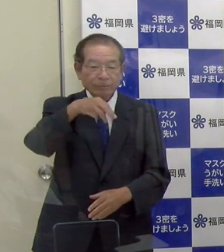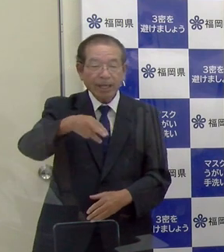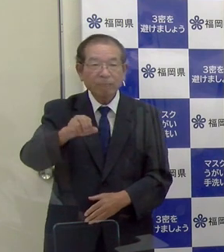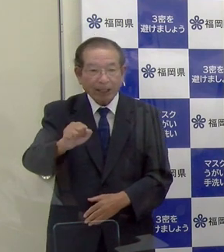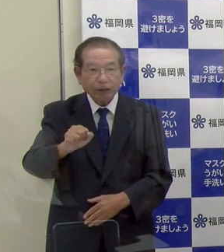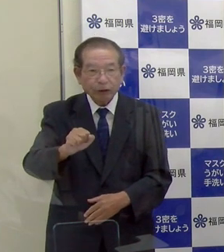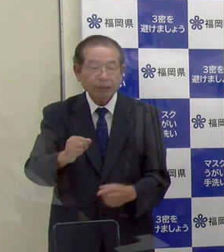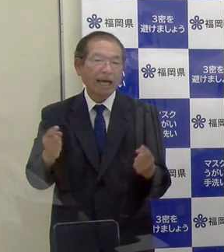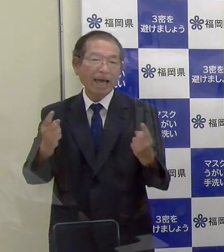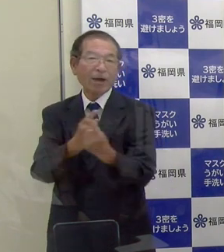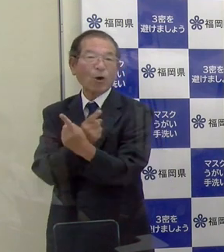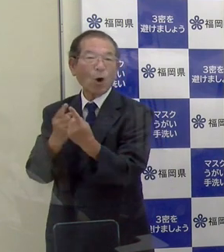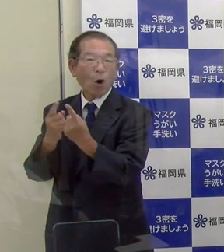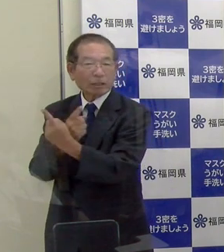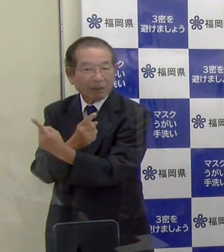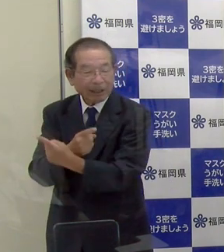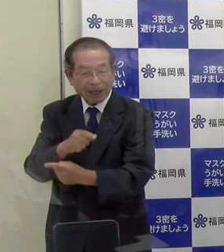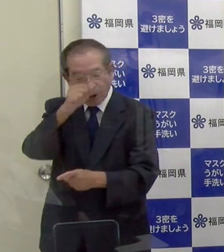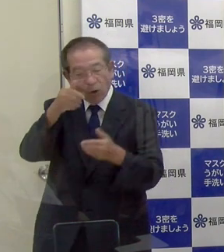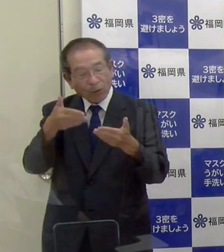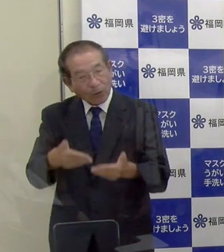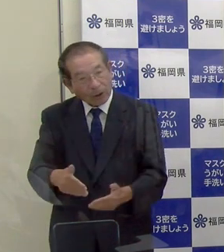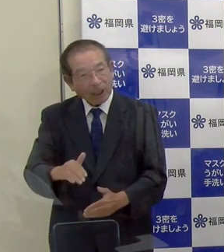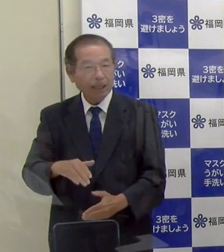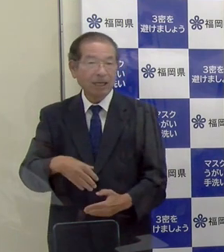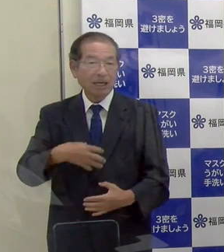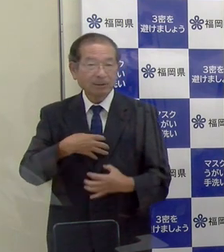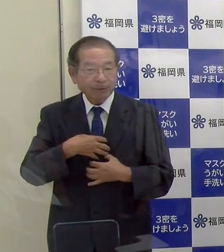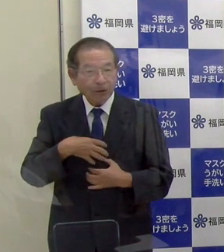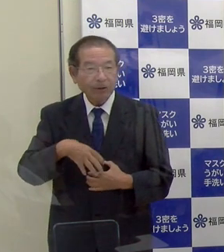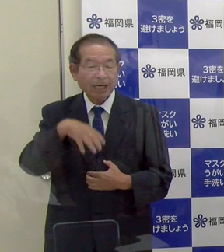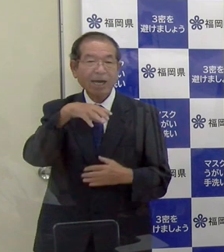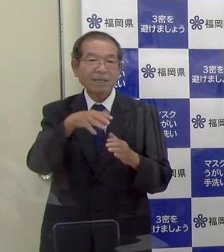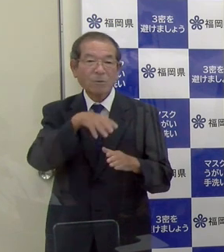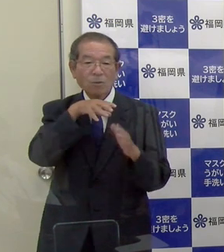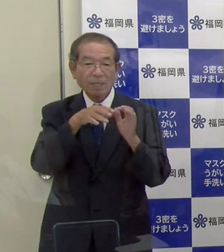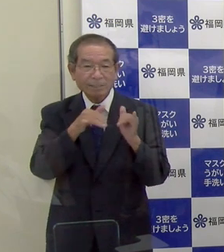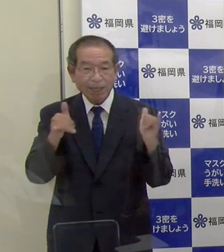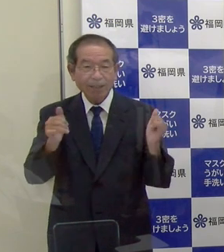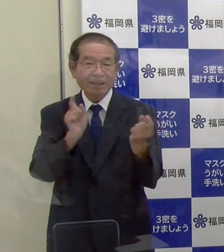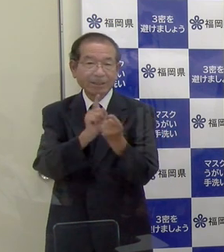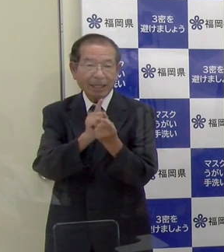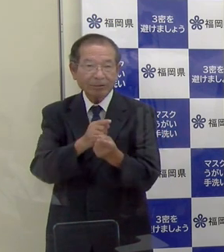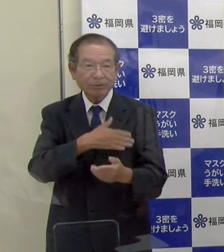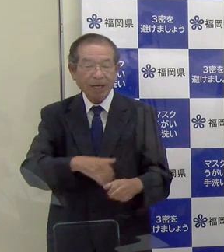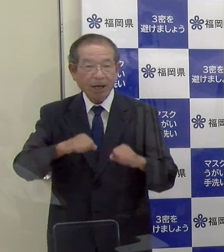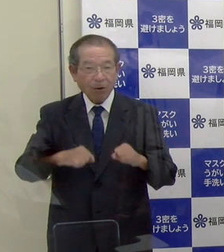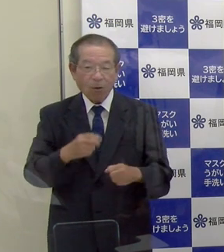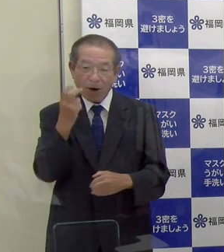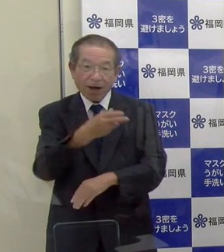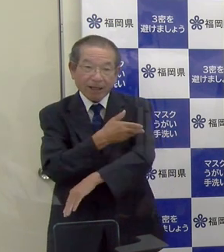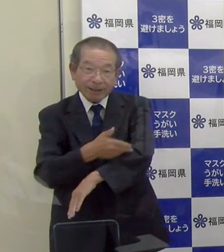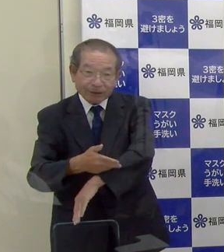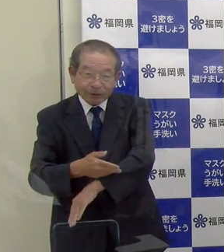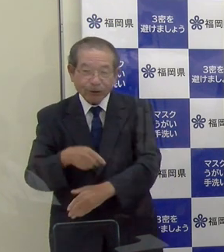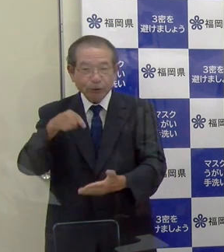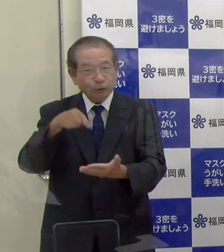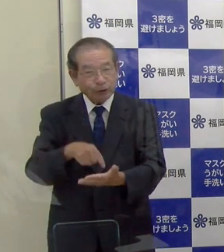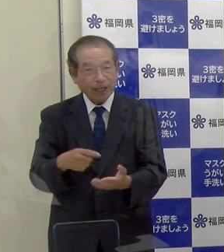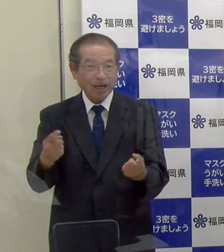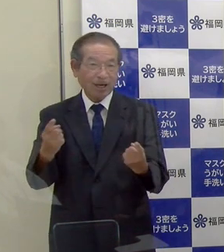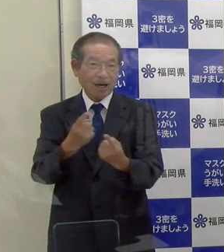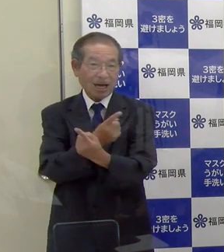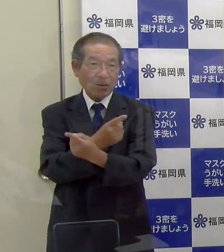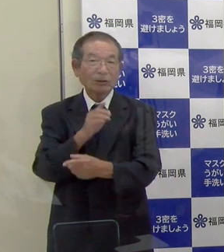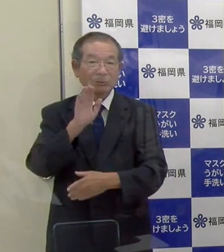変更いたしまして重症化リスクの高い高齢者の皆さんに対する館健康観察に重点化を図ってまいり